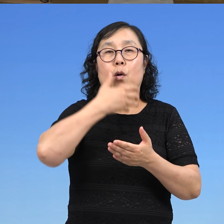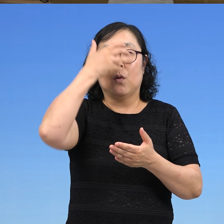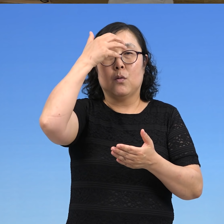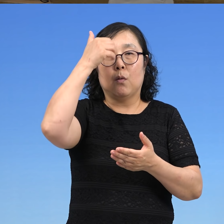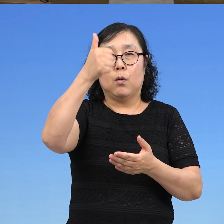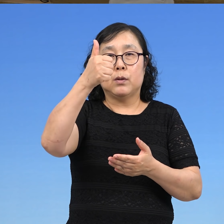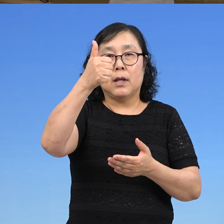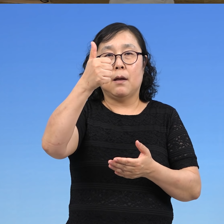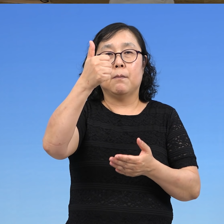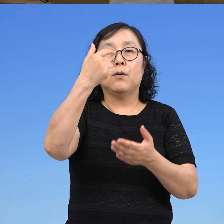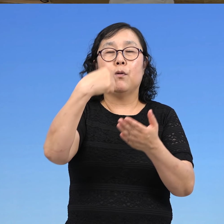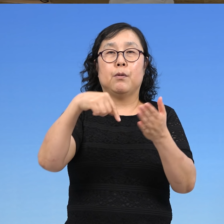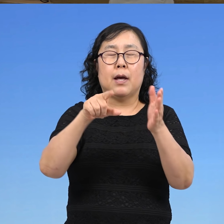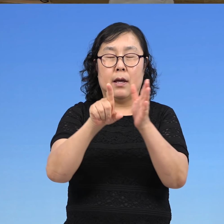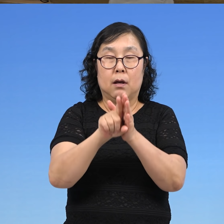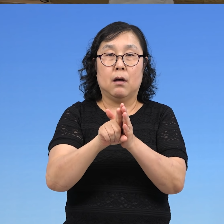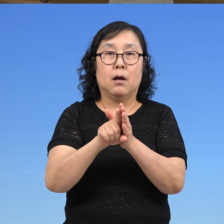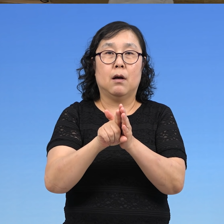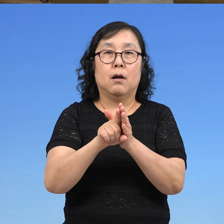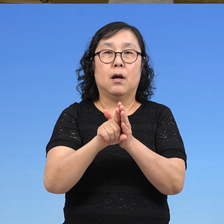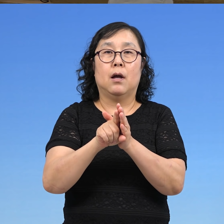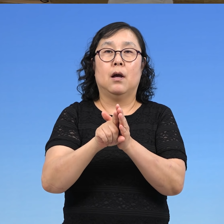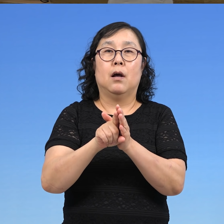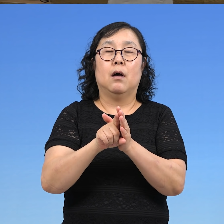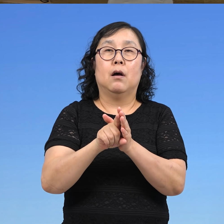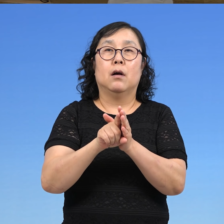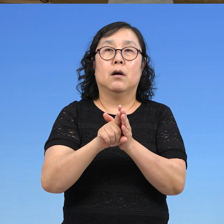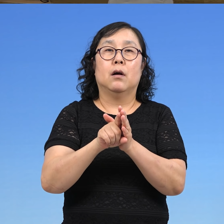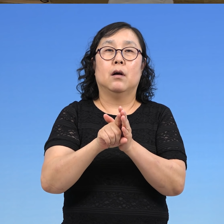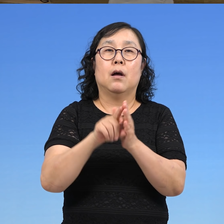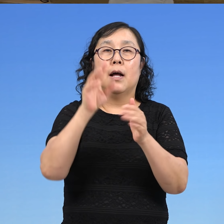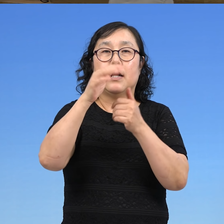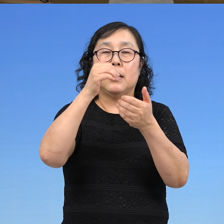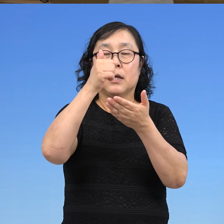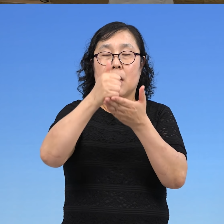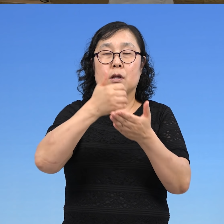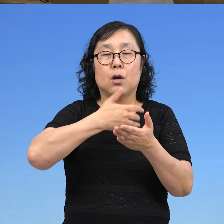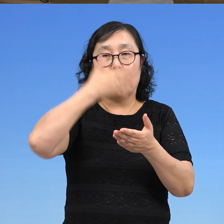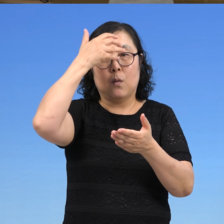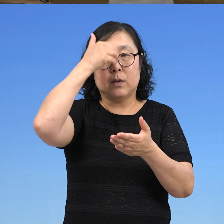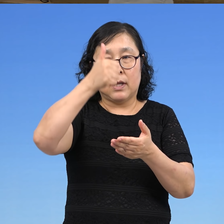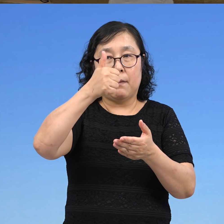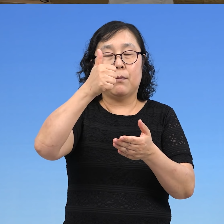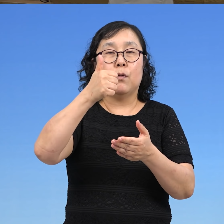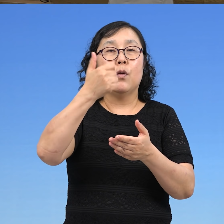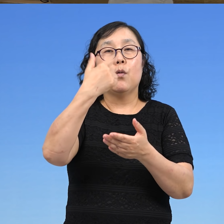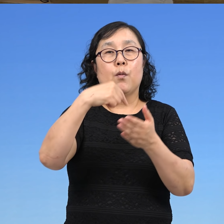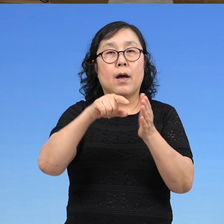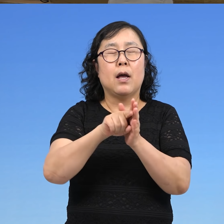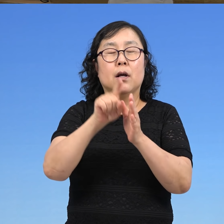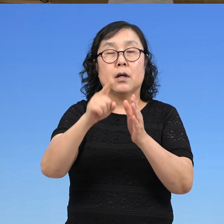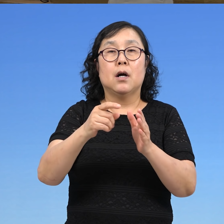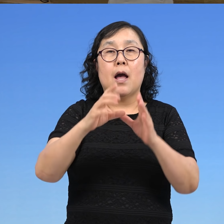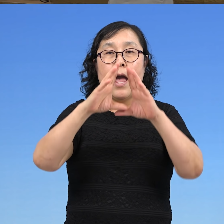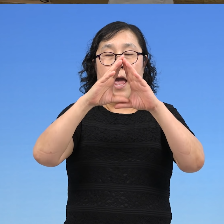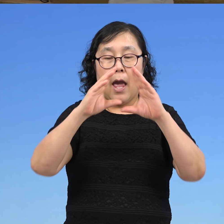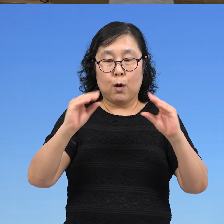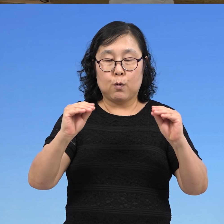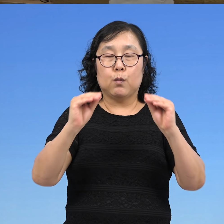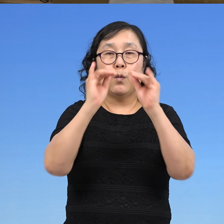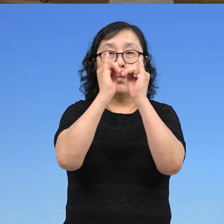여호와께서 누구를 위해서 해요 요셉을 위 했어요 여호와께서 요셉을 위하여 그 다음에